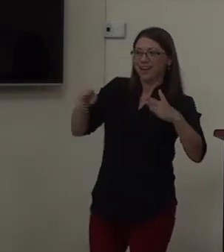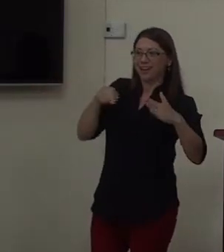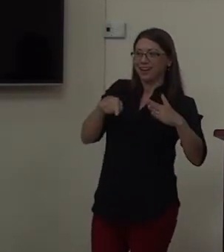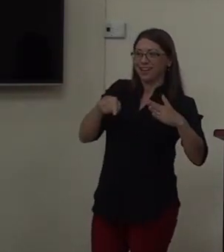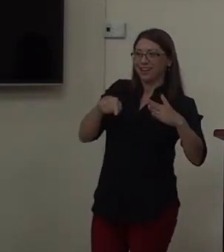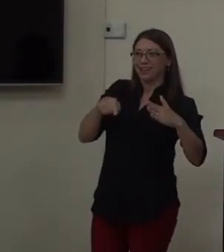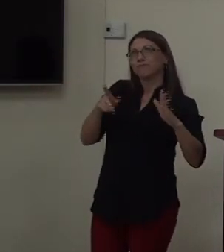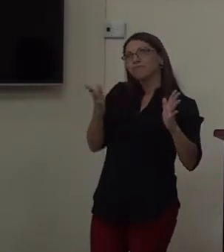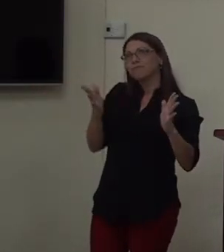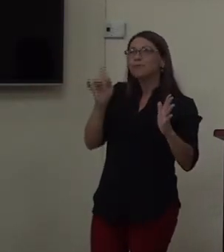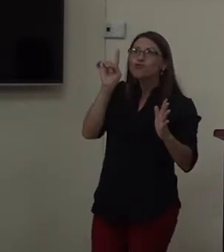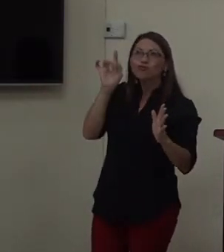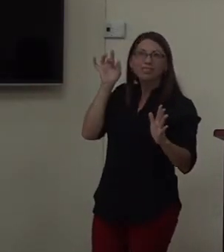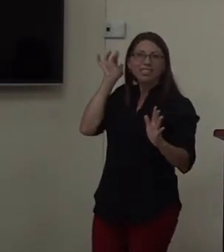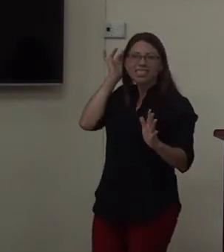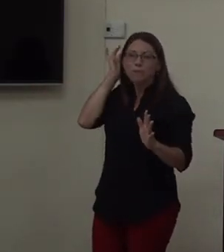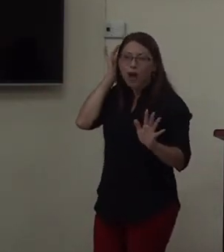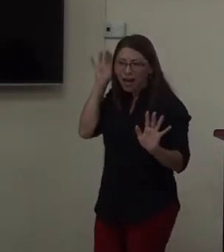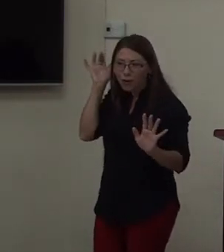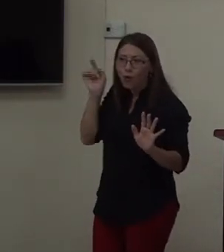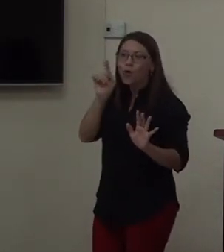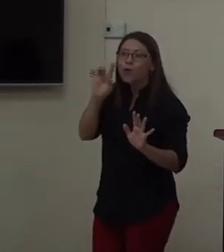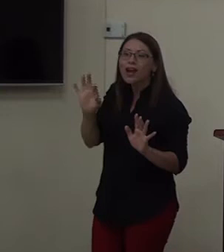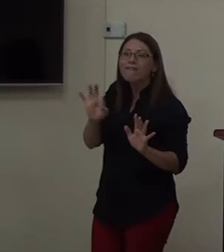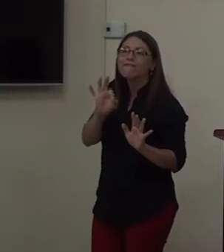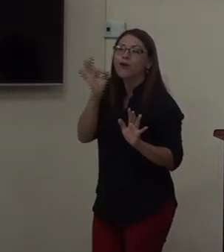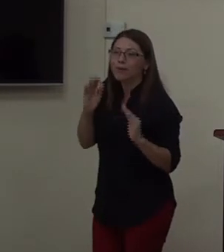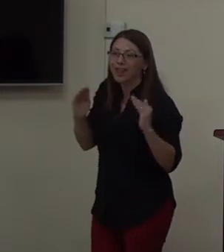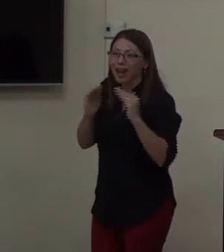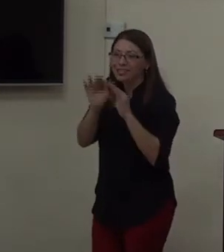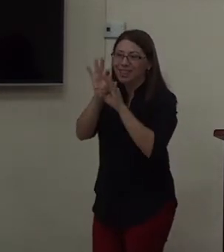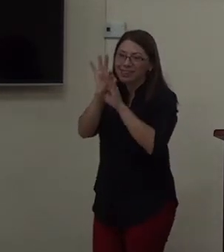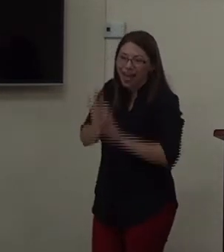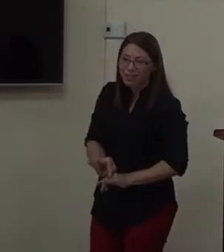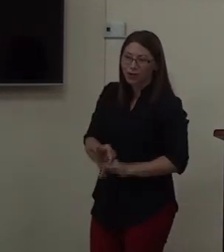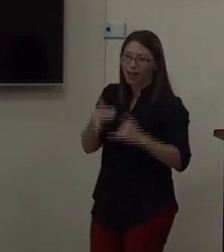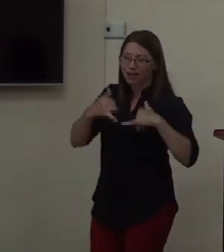algún, sí, un gancho, alguna, digamos, forma de la casa tradicional